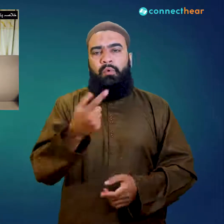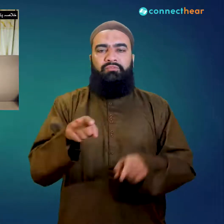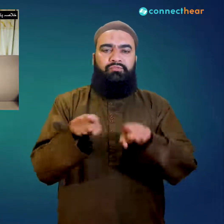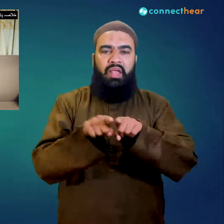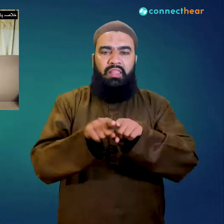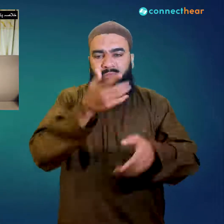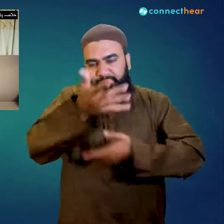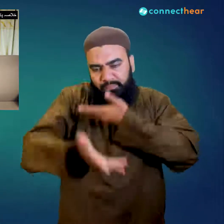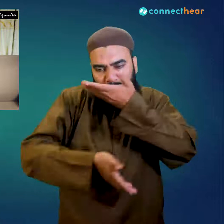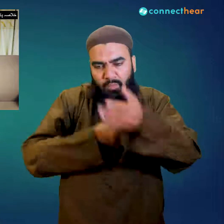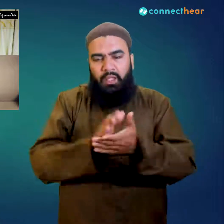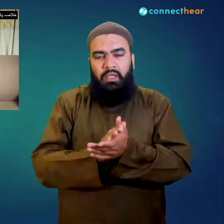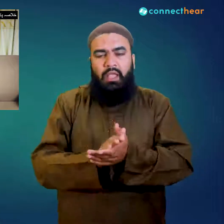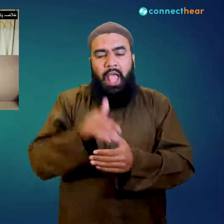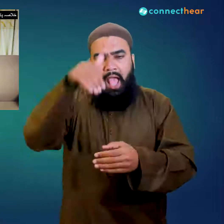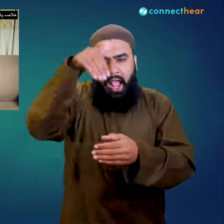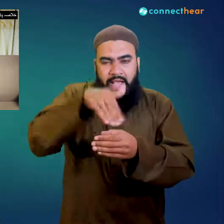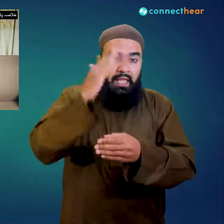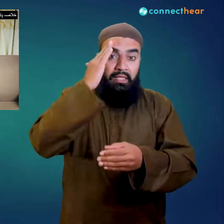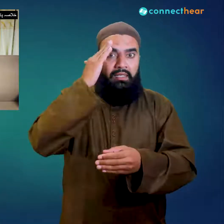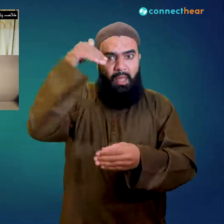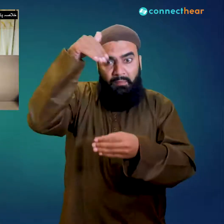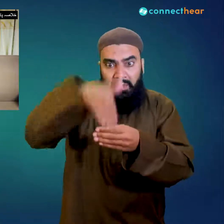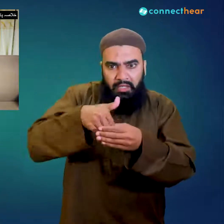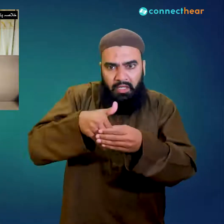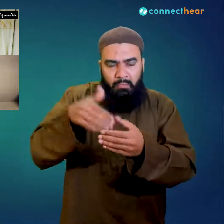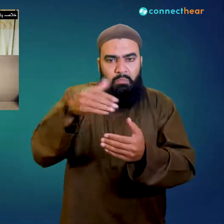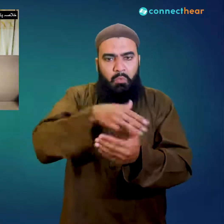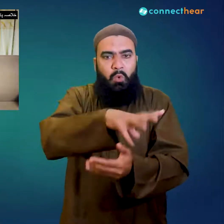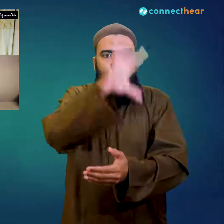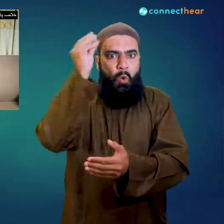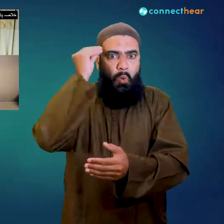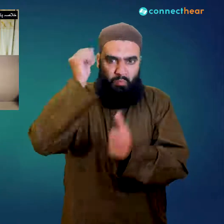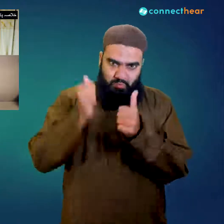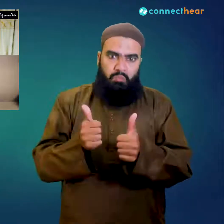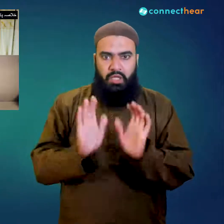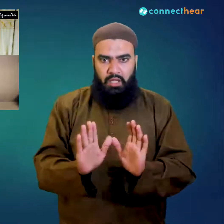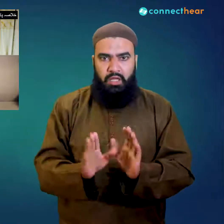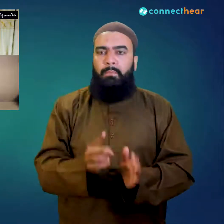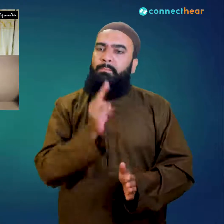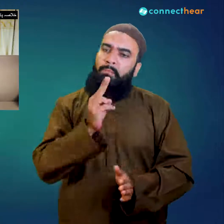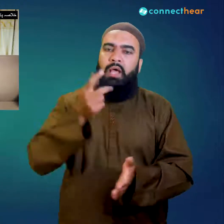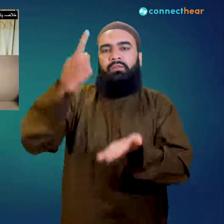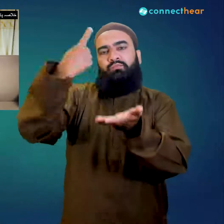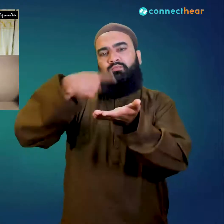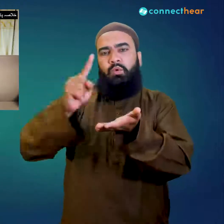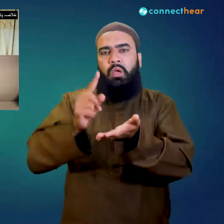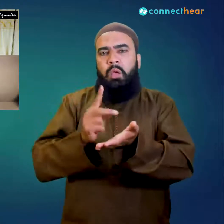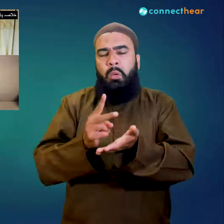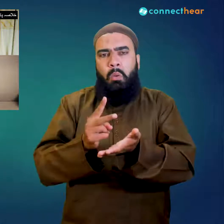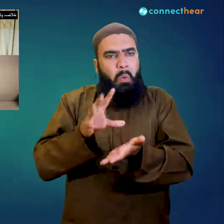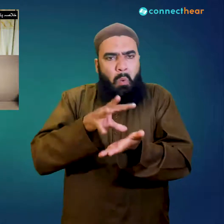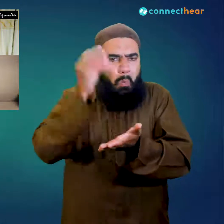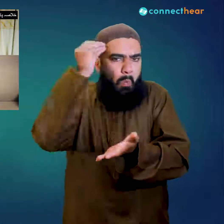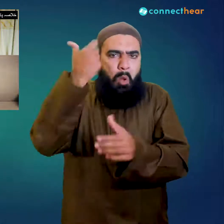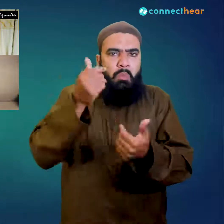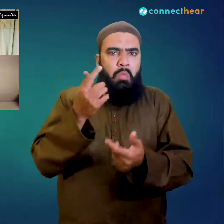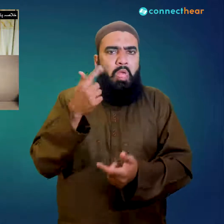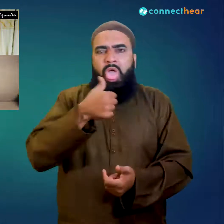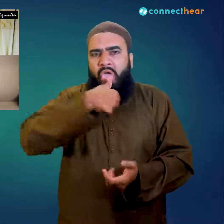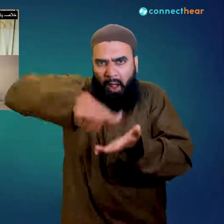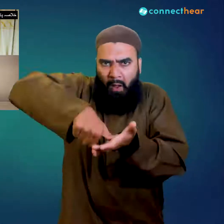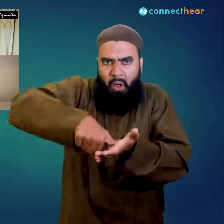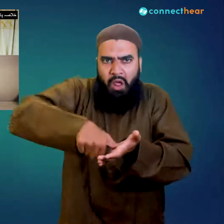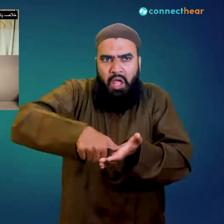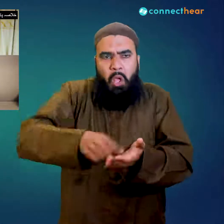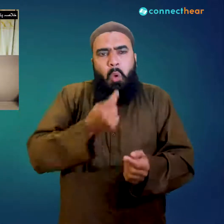کہ مذہبی معاملات اور مسائل میں جب تک علم نہ ہو فضول بحث میں نہیں پڑھنا چاہیے، اس کی ممانعت